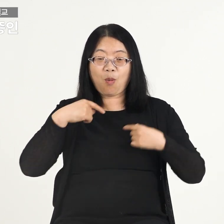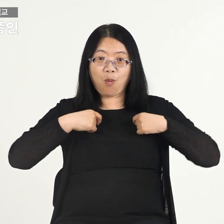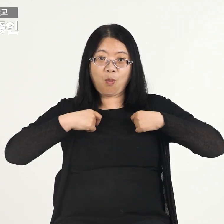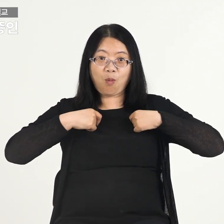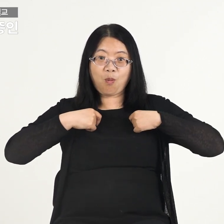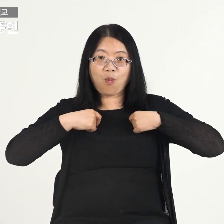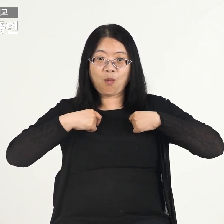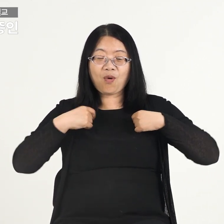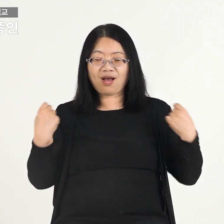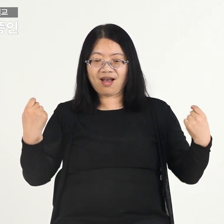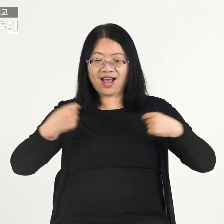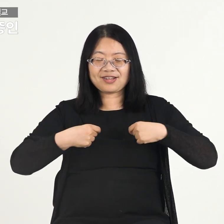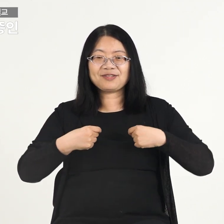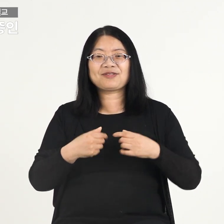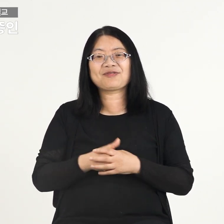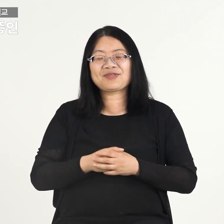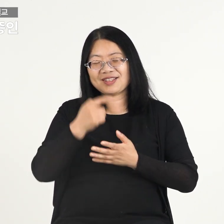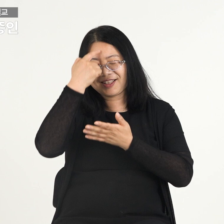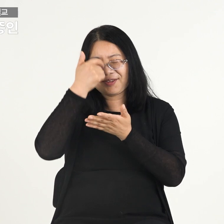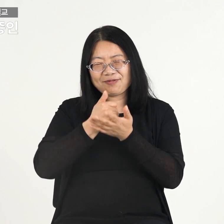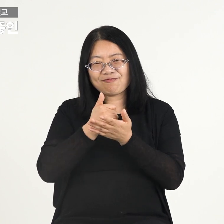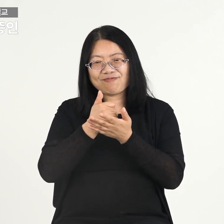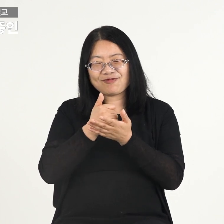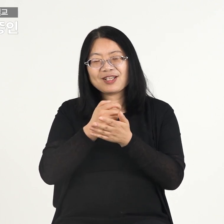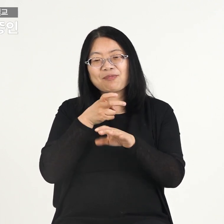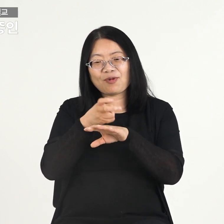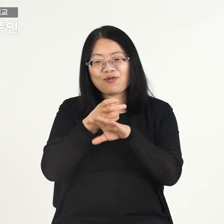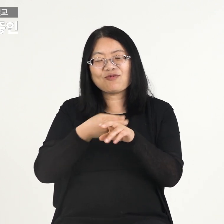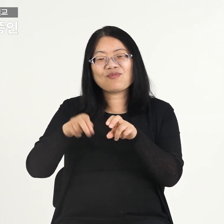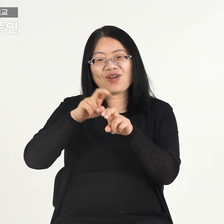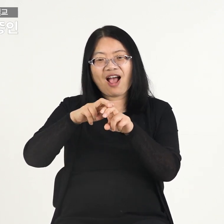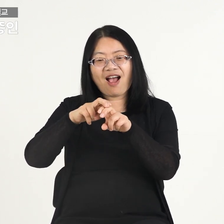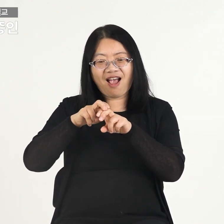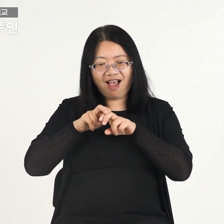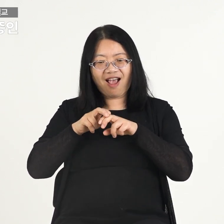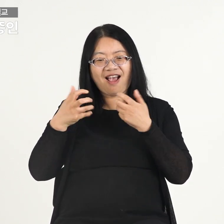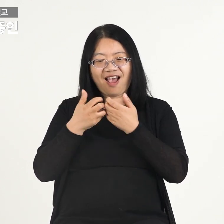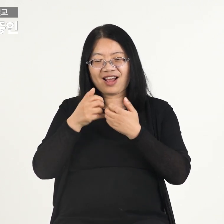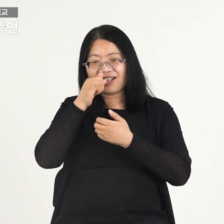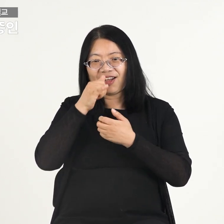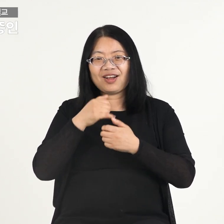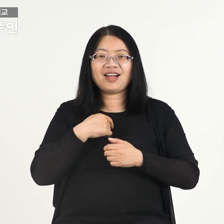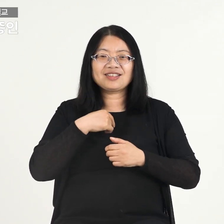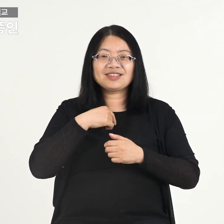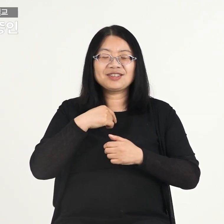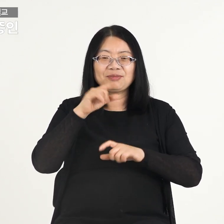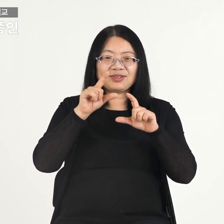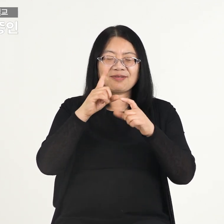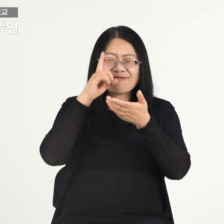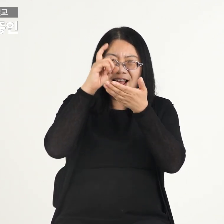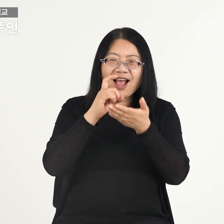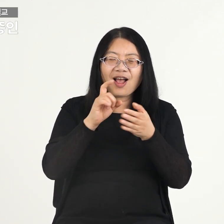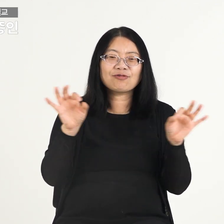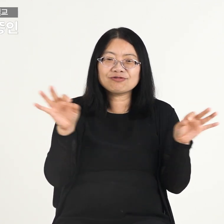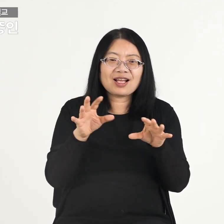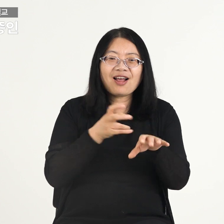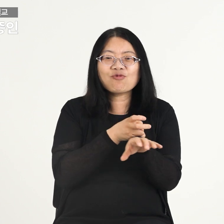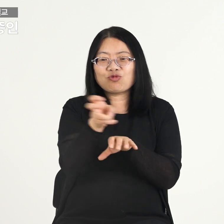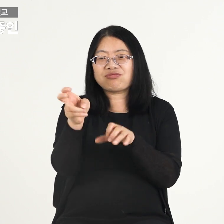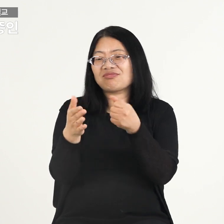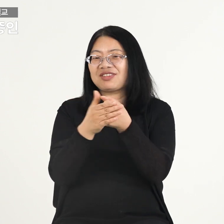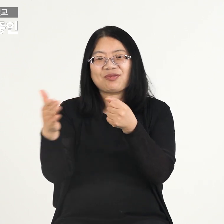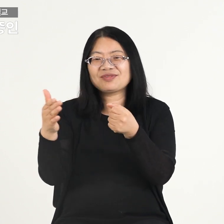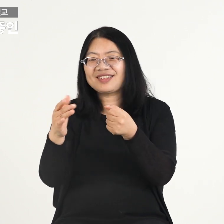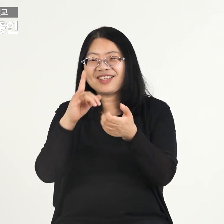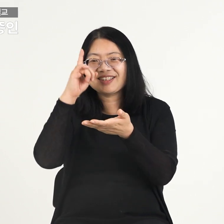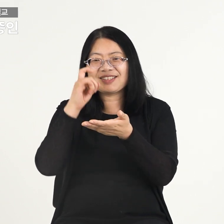있죠? 승복 입으시고 스님들이 꽉 앉았어요. 그걸 찍어놨어야 되는데 막 순식간에 지나가는